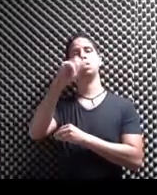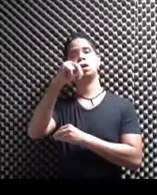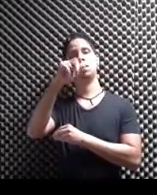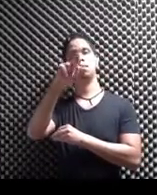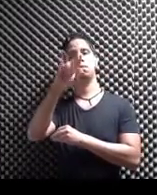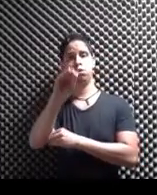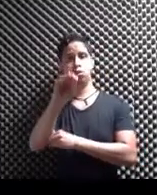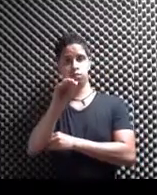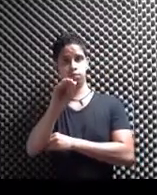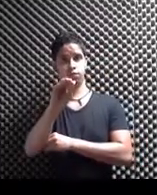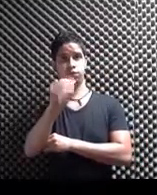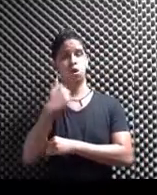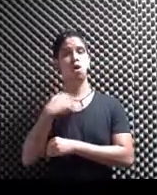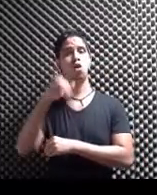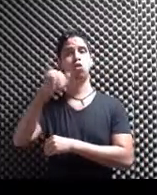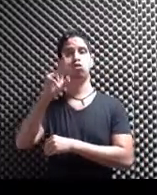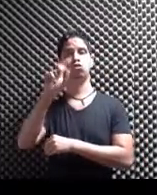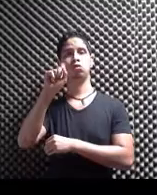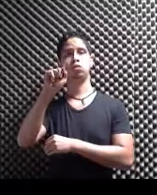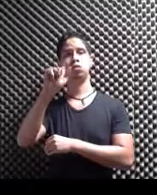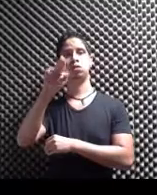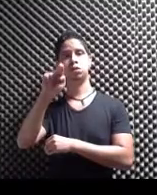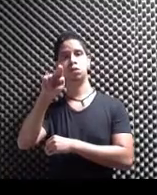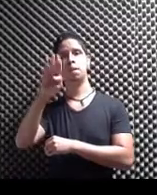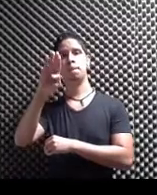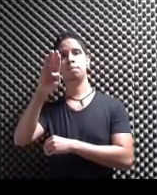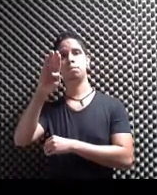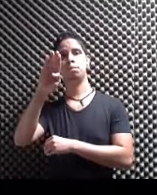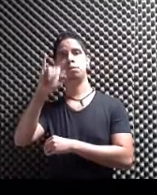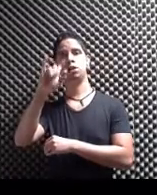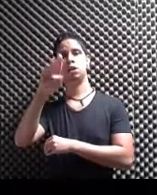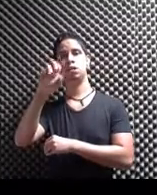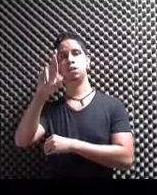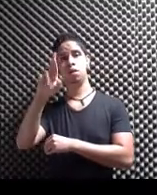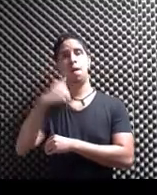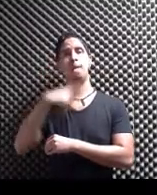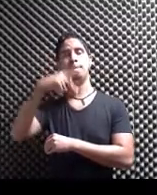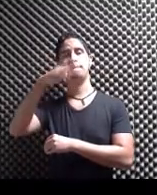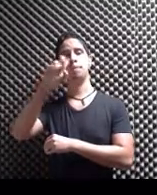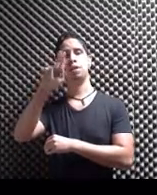DiCaprio Justin Bieber Brad Pitt